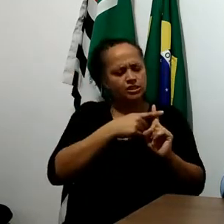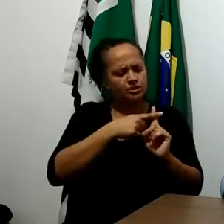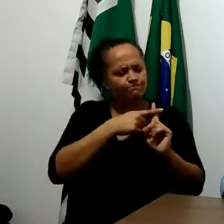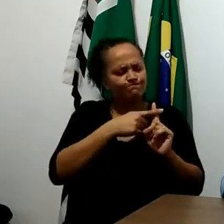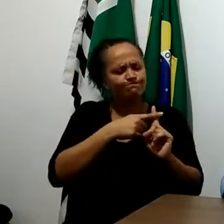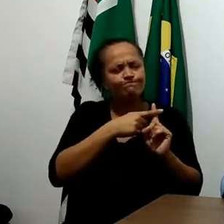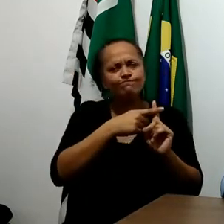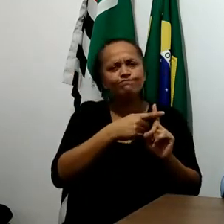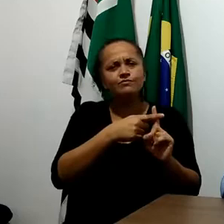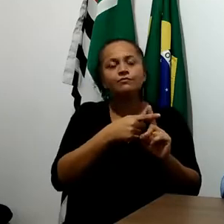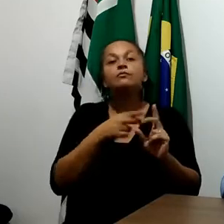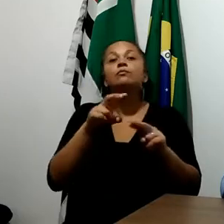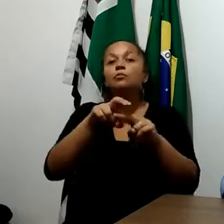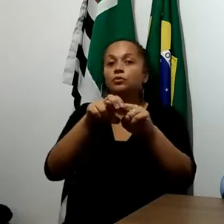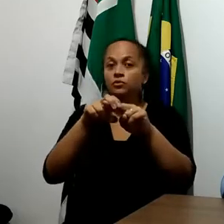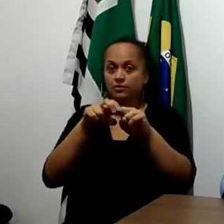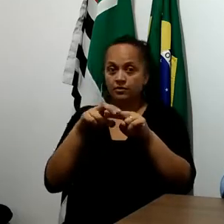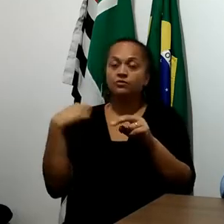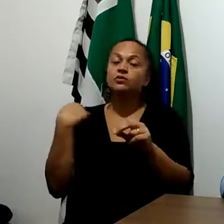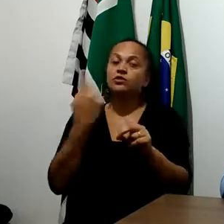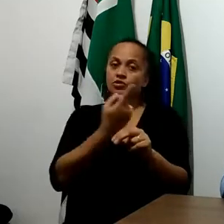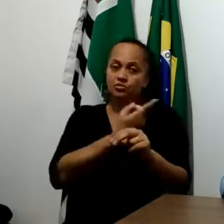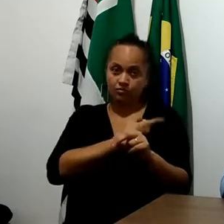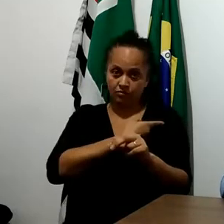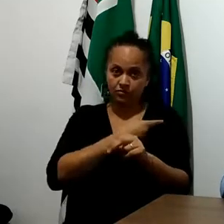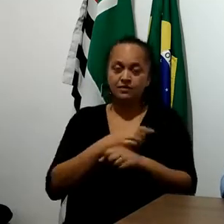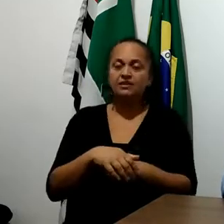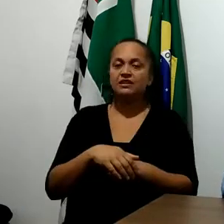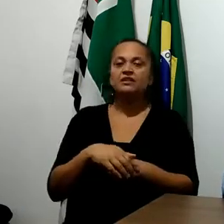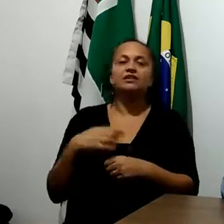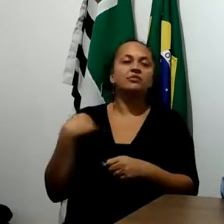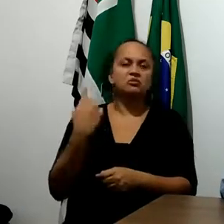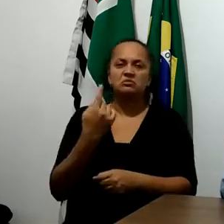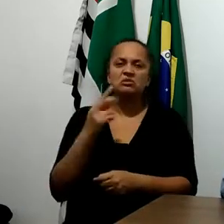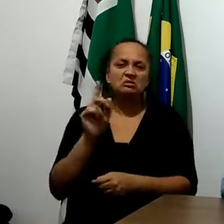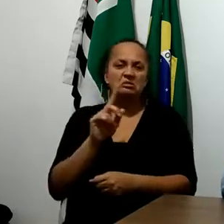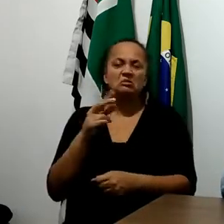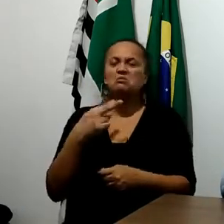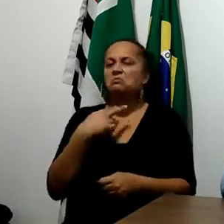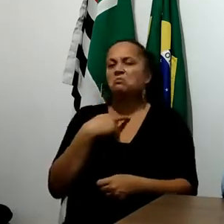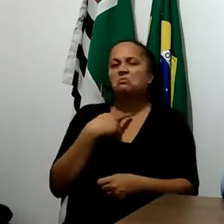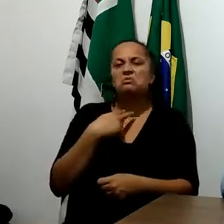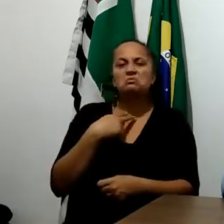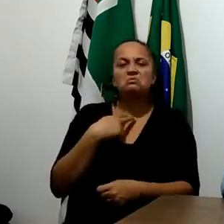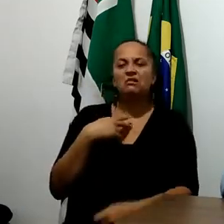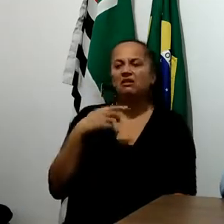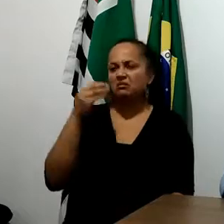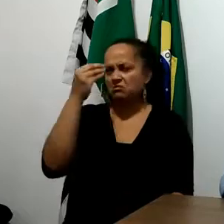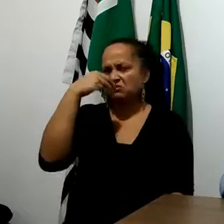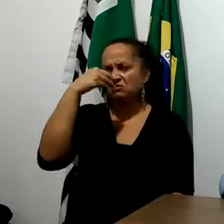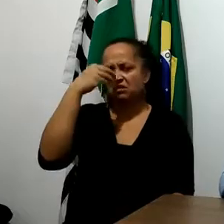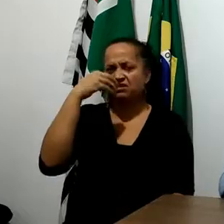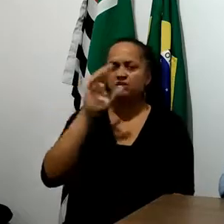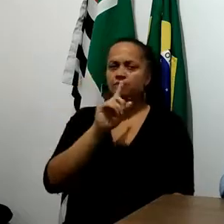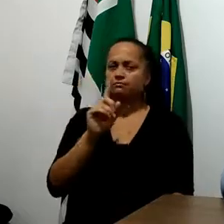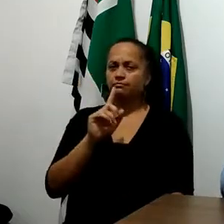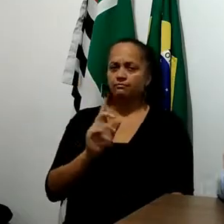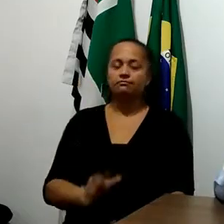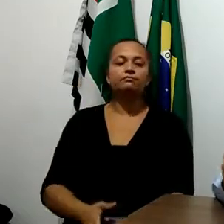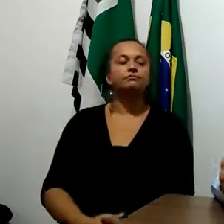não vos fatigueis, desanimando ou desmaiando em vossa alma.